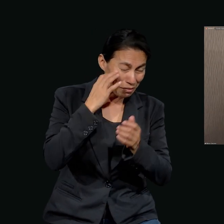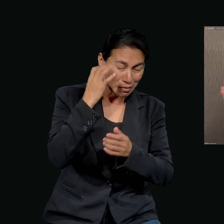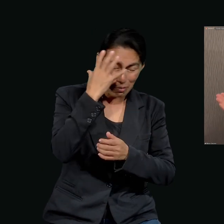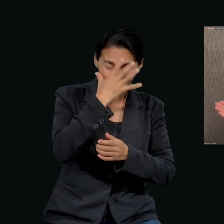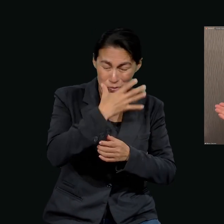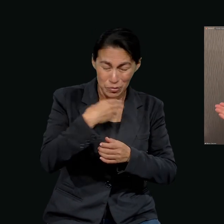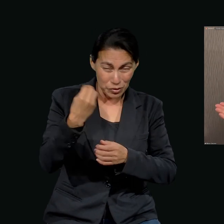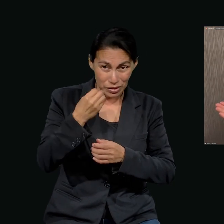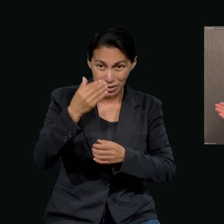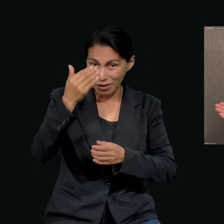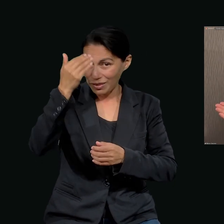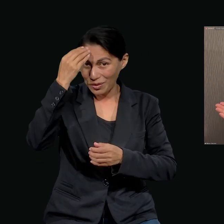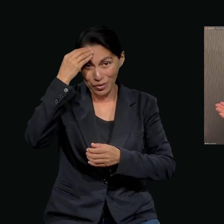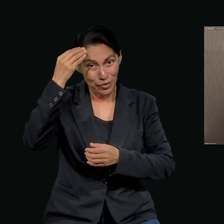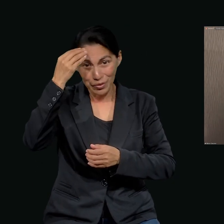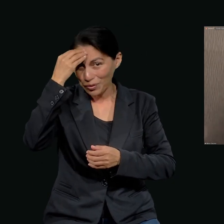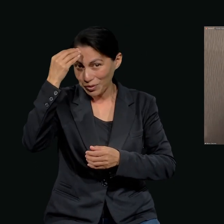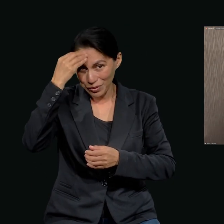que tú no conoces.